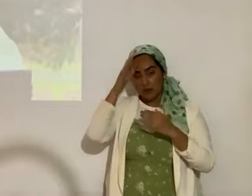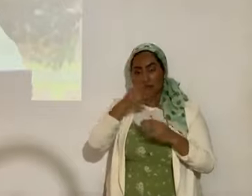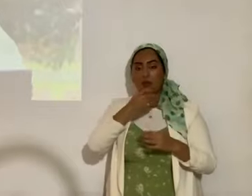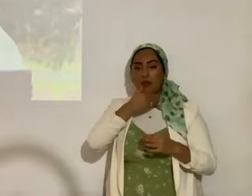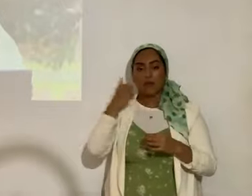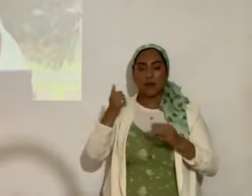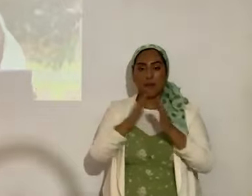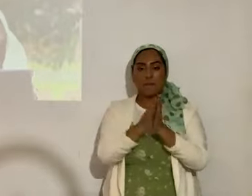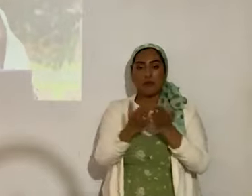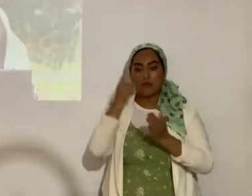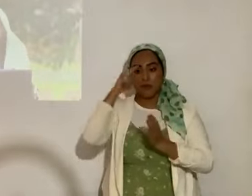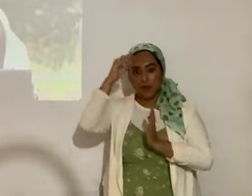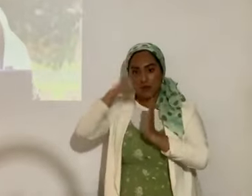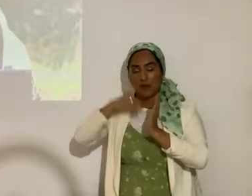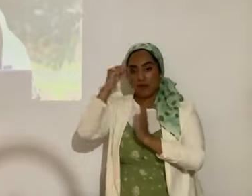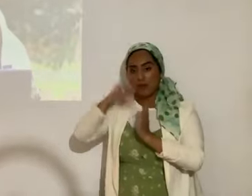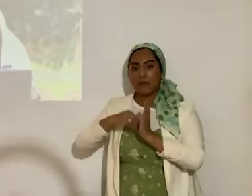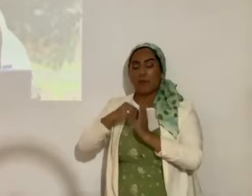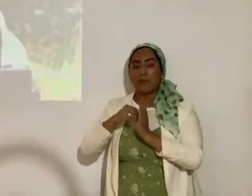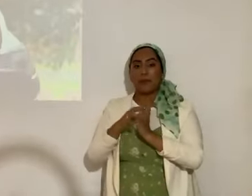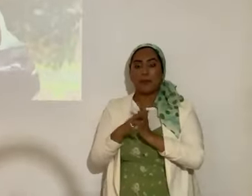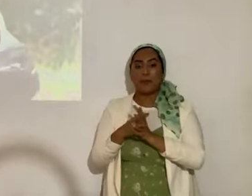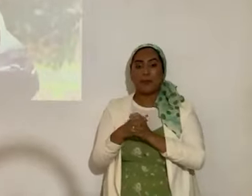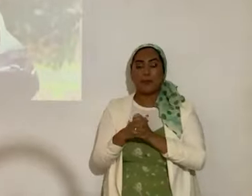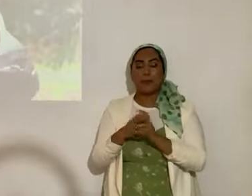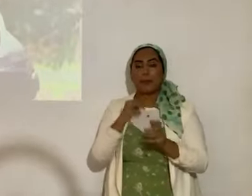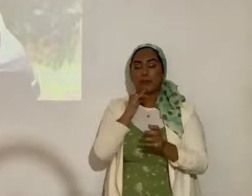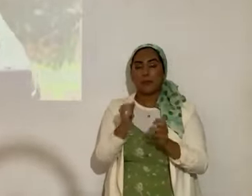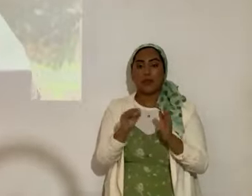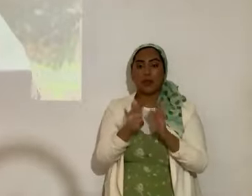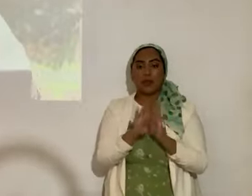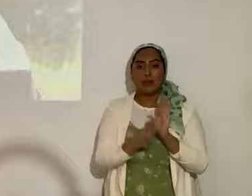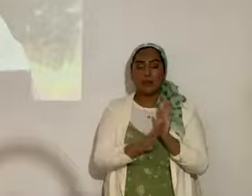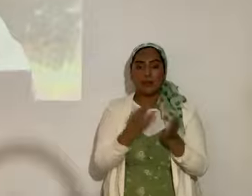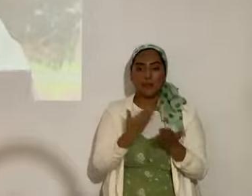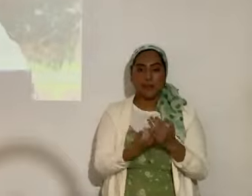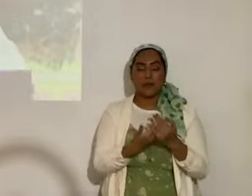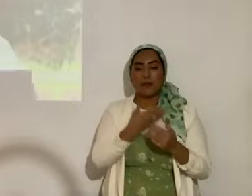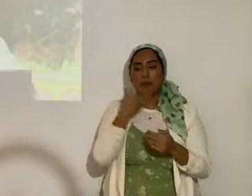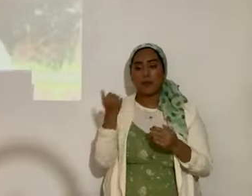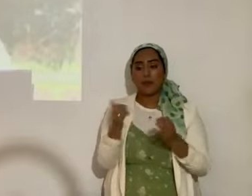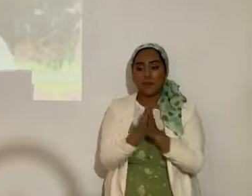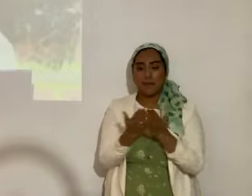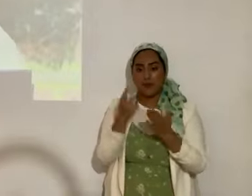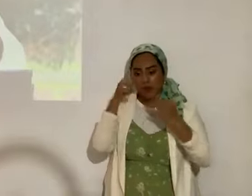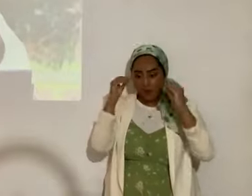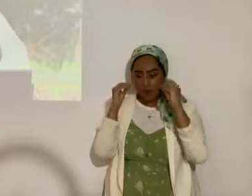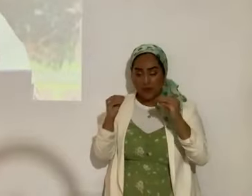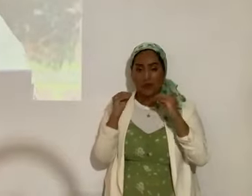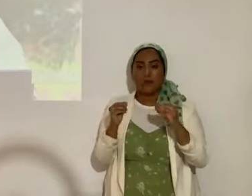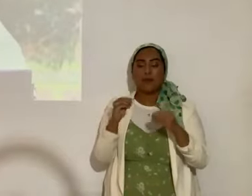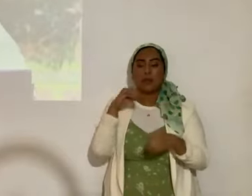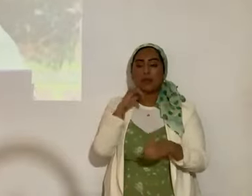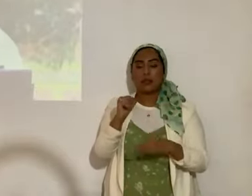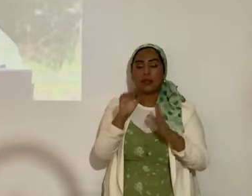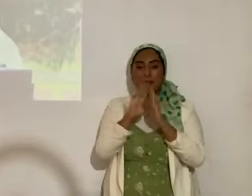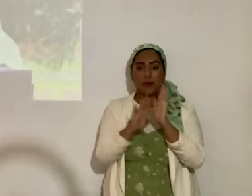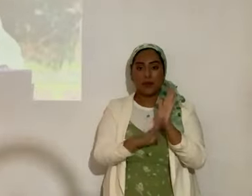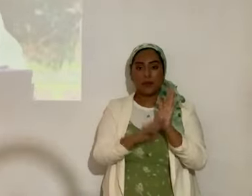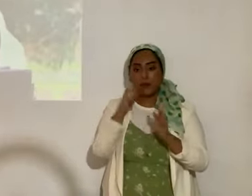libro para instruir la conciencia es la Biblia el mejor libro para instruir la conciencia es la Biblia